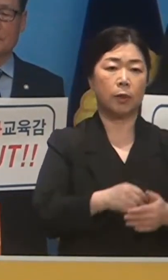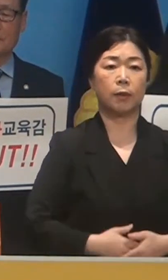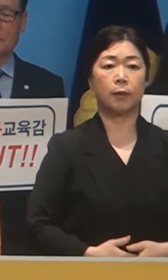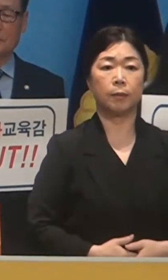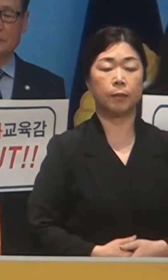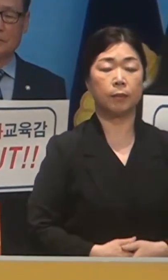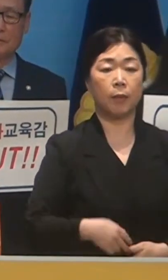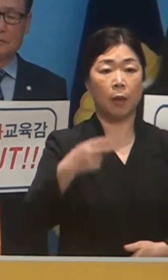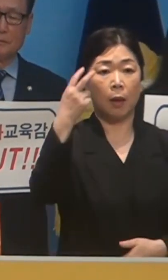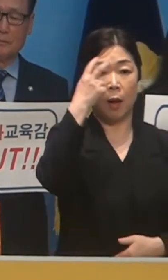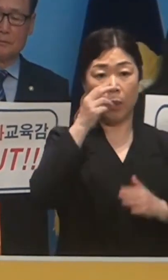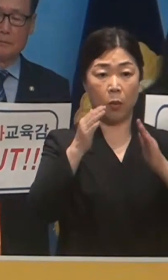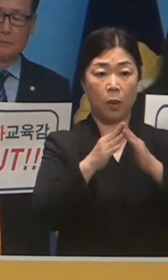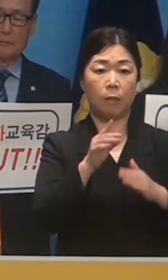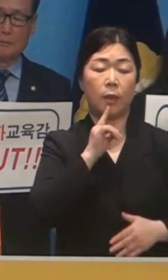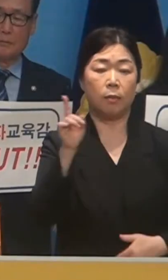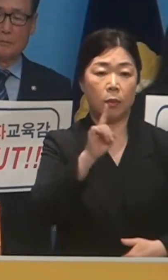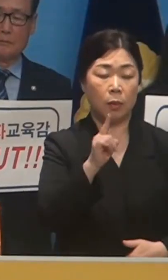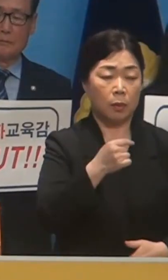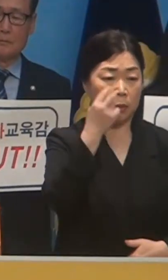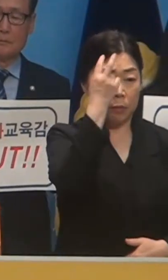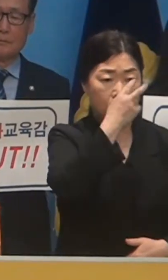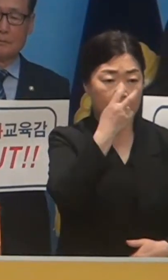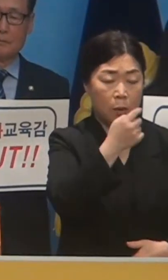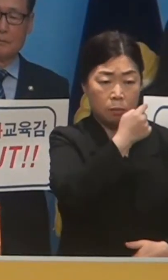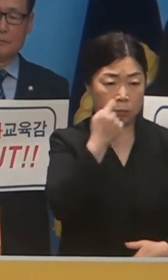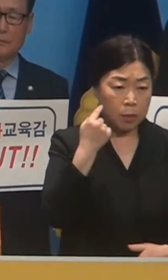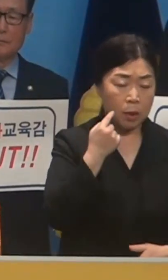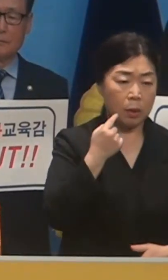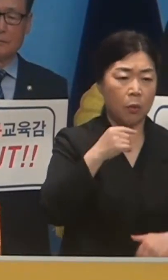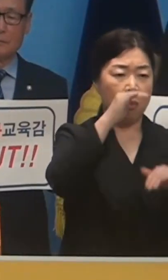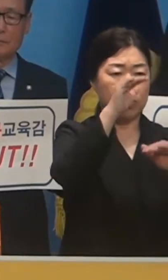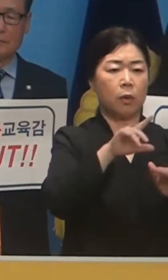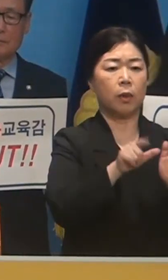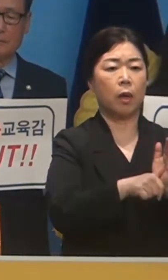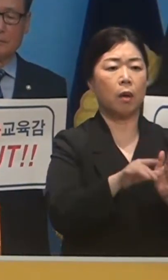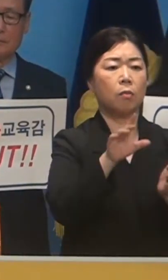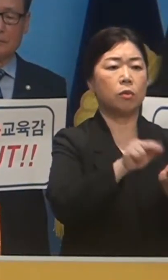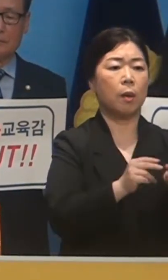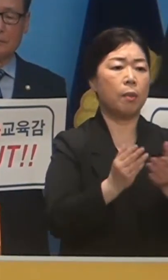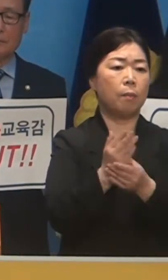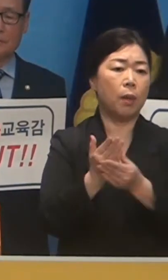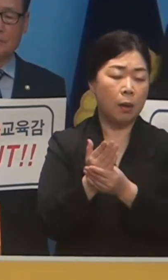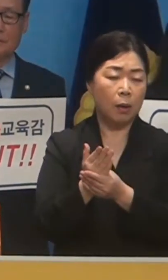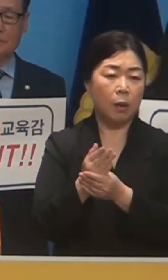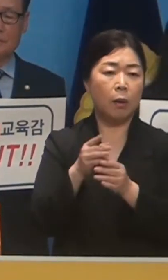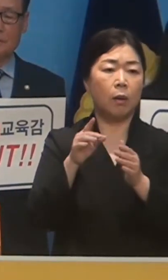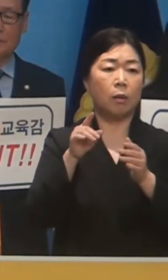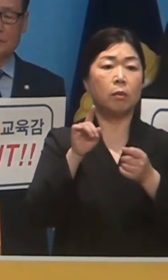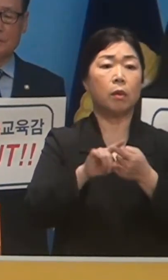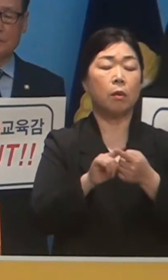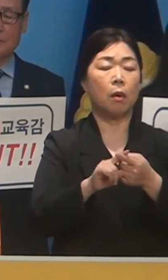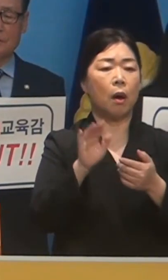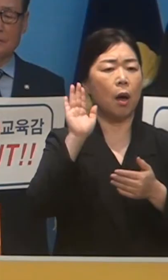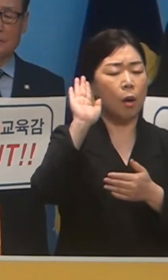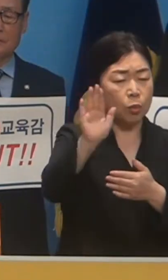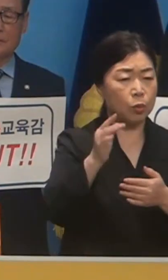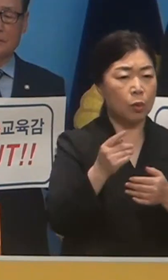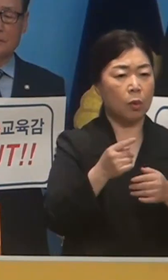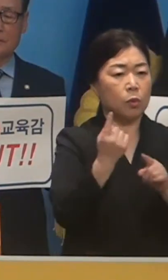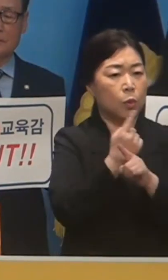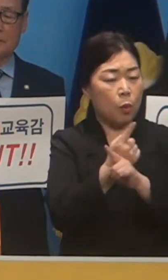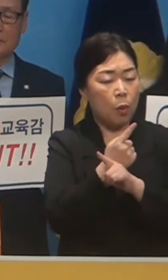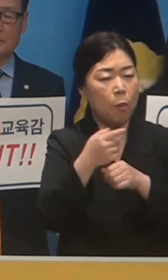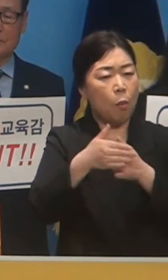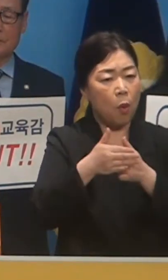감사원이 지적한 부분은 검정 과정에서 발생할 수 있는 허점을 차후 보완해야 할 문제입니다.